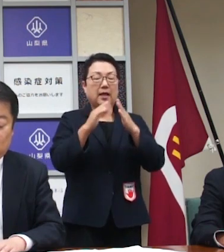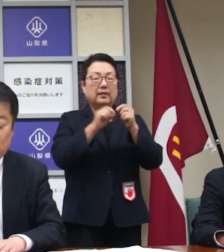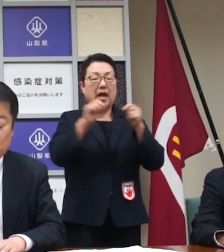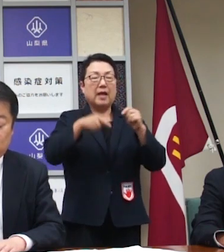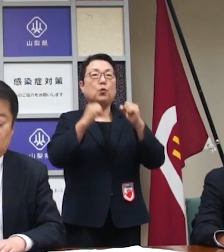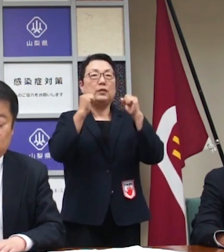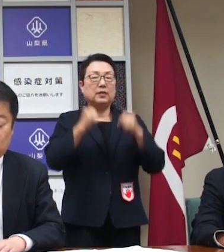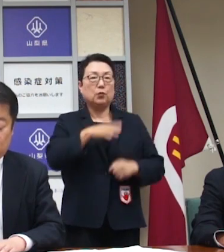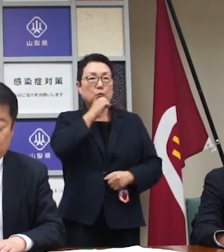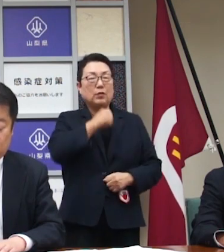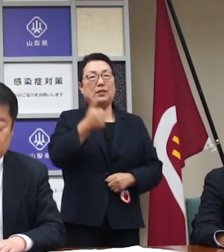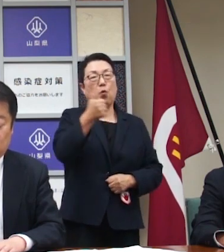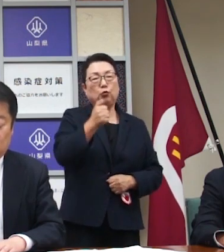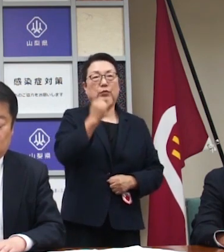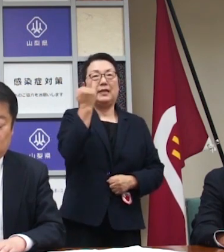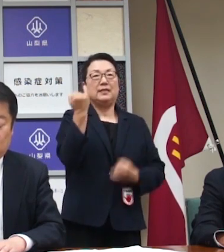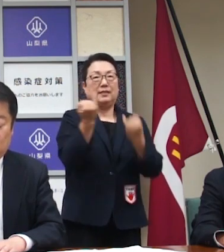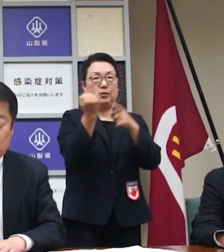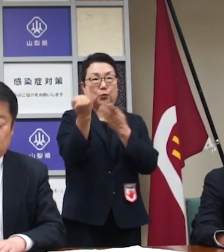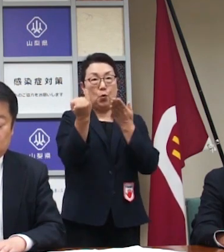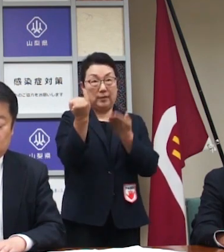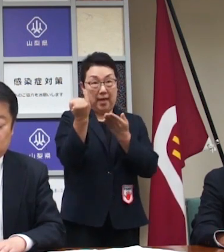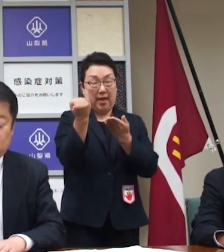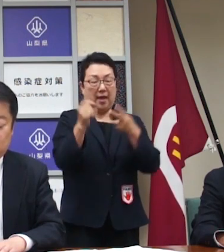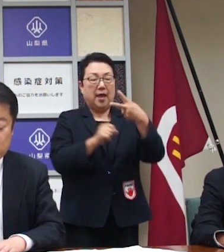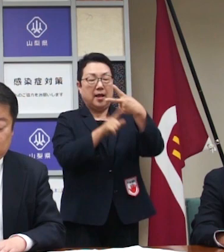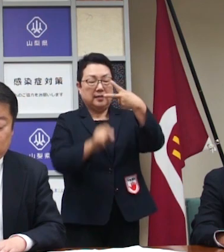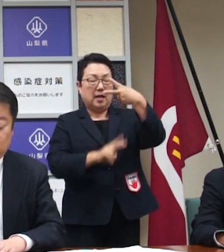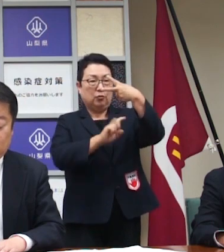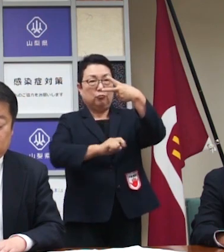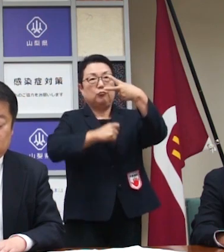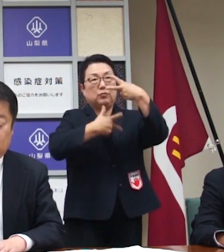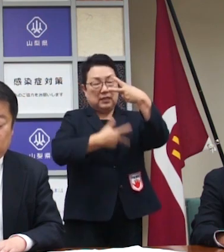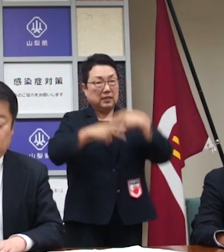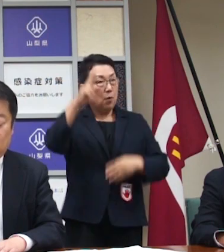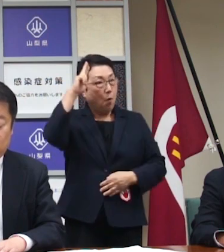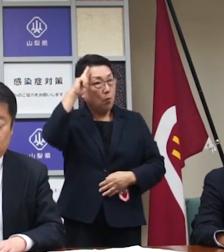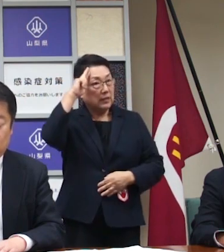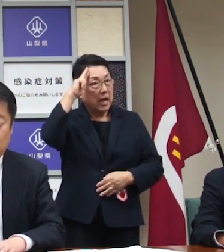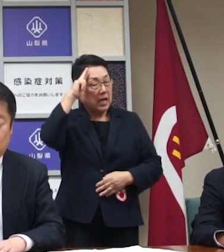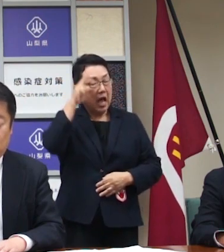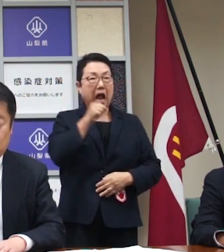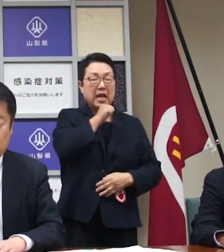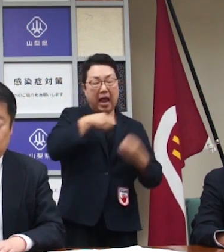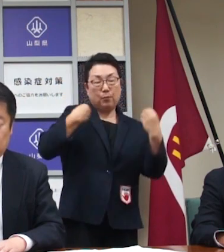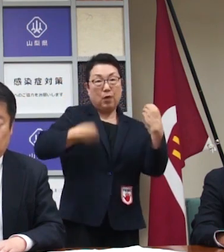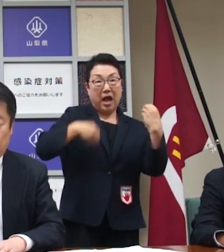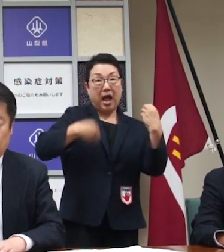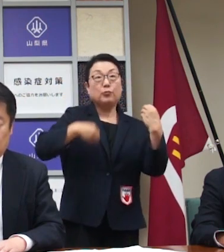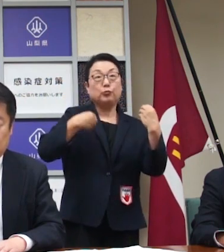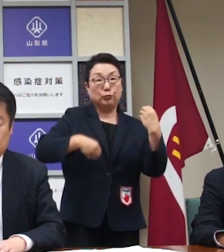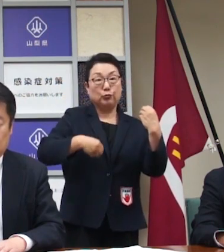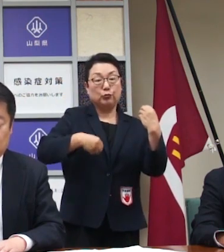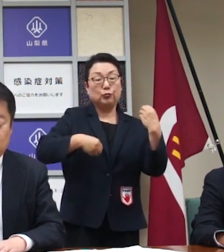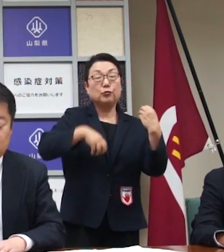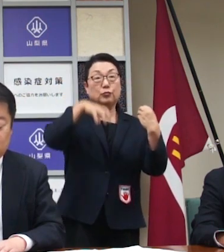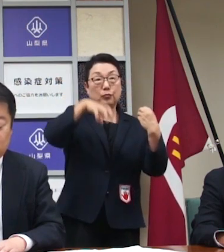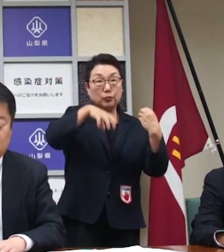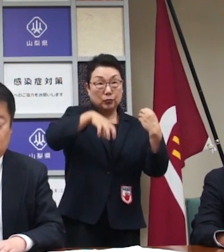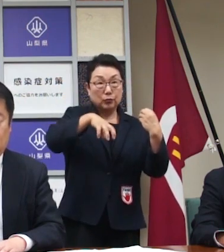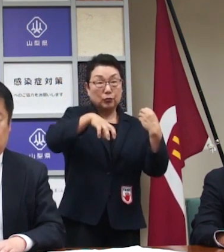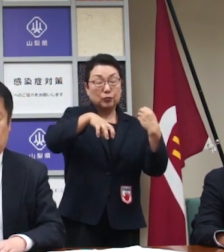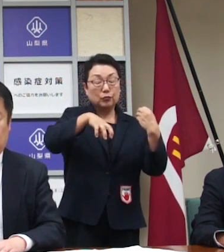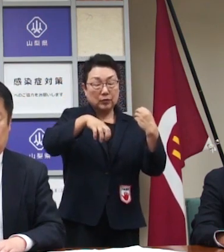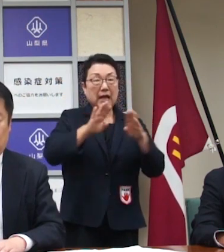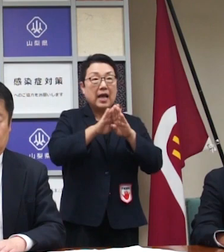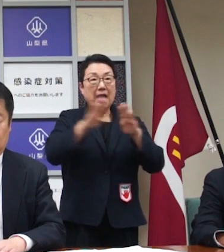住の、50代女性です。2月17日に大阪市内のライブハウス、ソープオペラクラシックス梅田